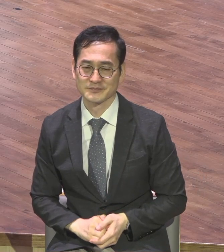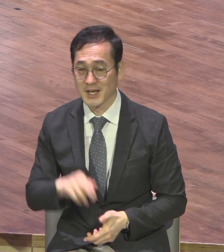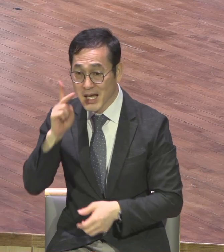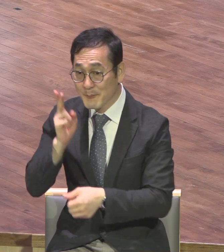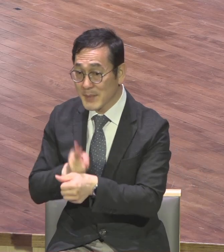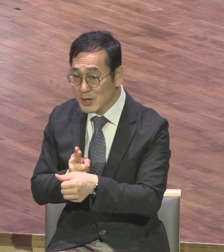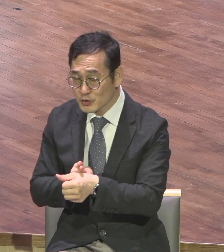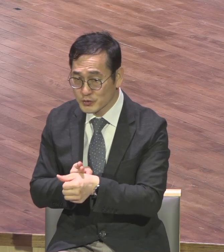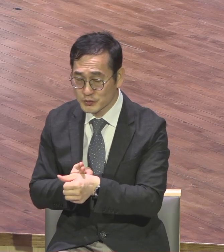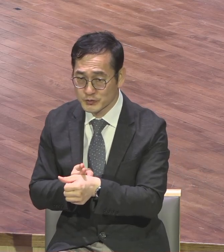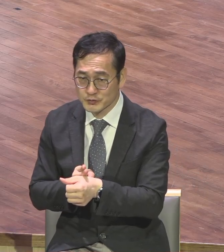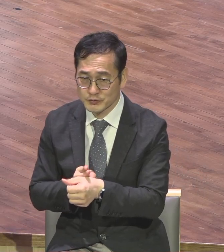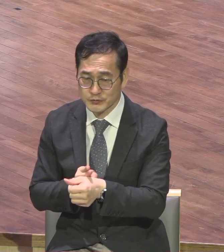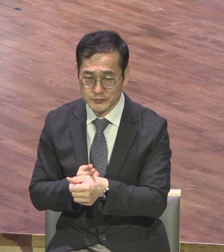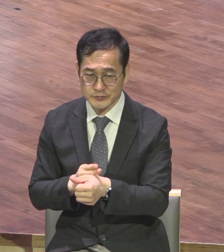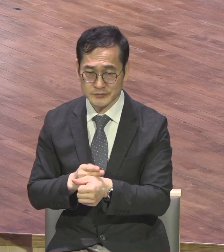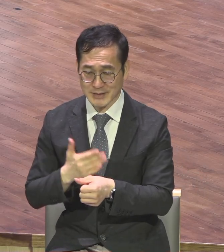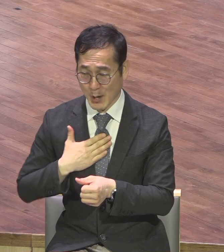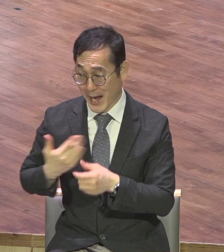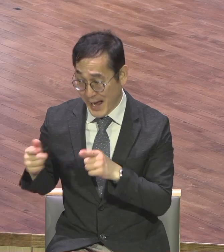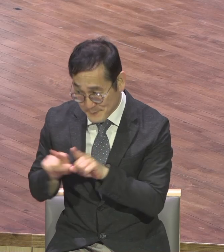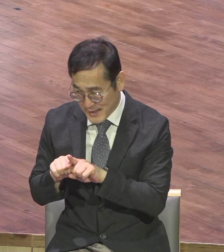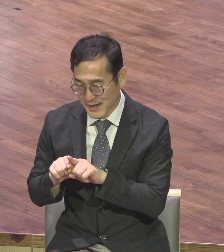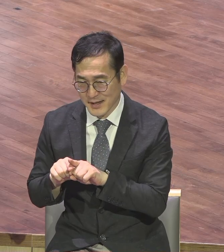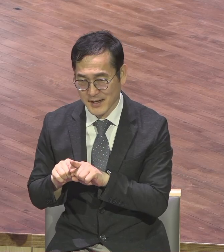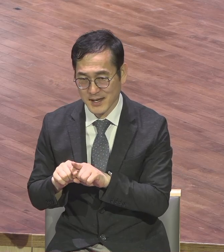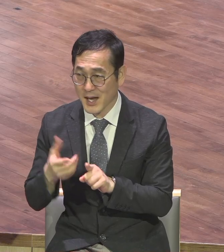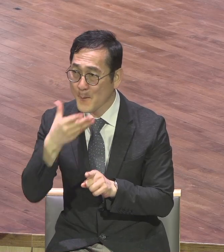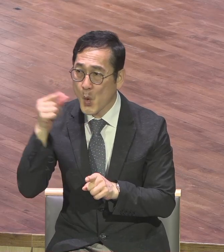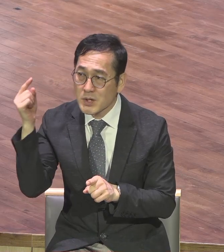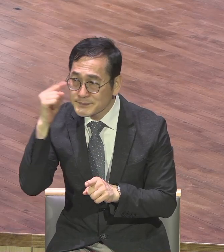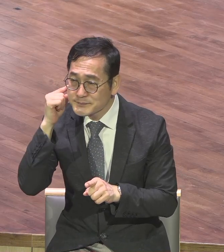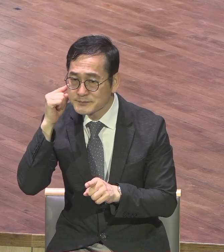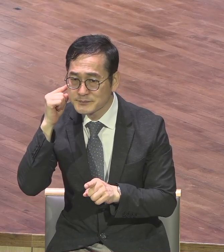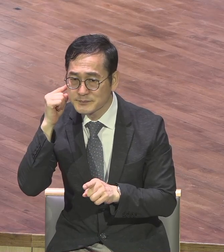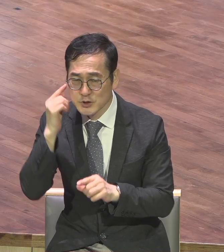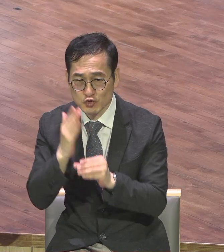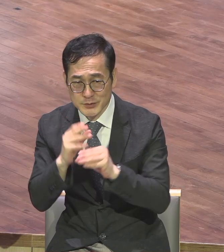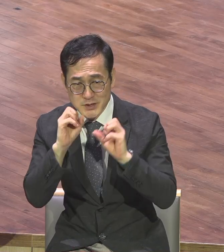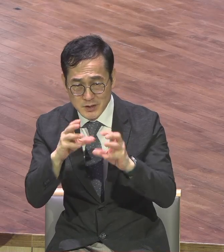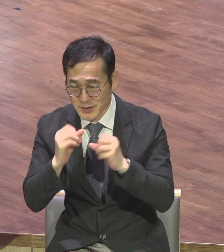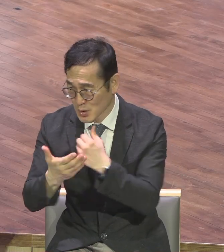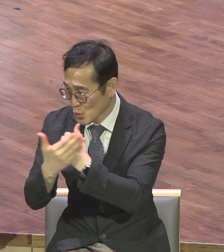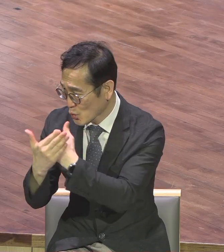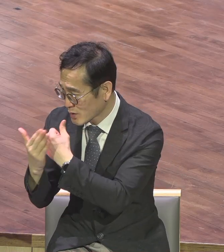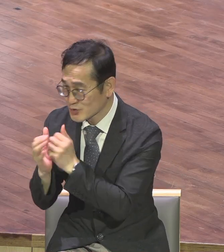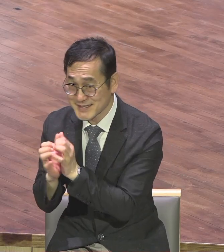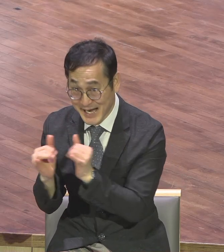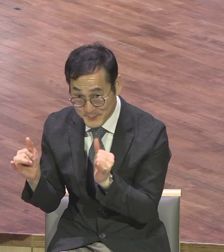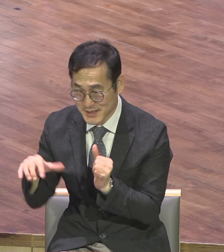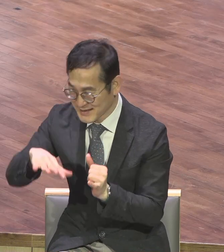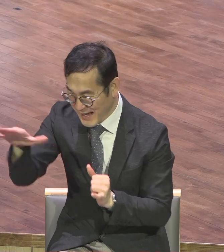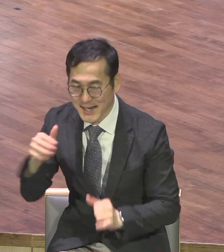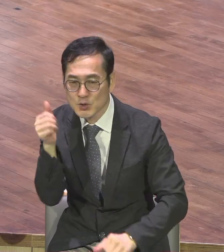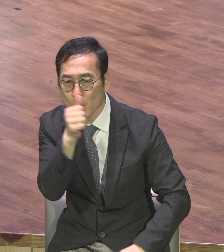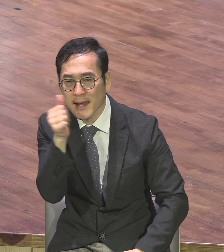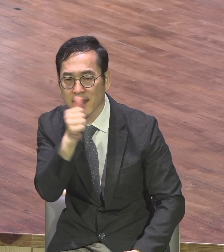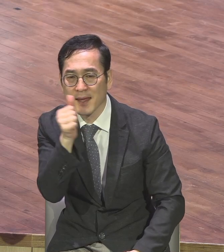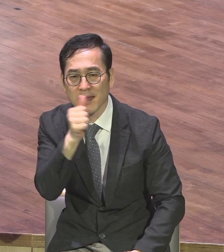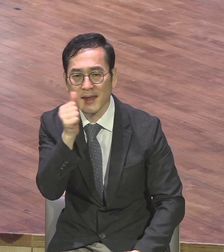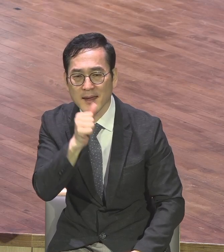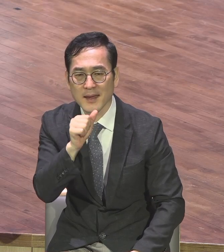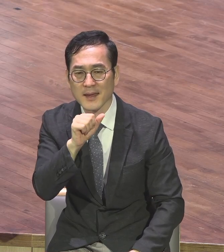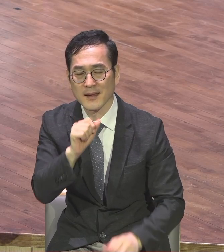자신과 함께 하나님 나라 확장을 위해서 올인 집중했던 동역자들을 착 언급을 하고